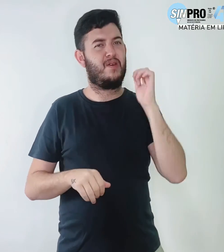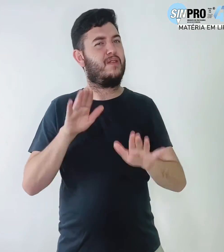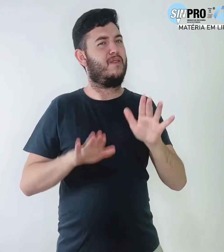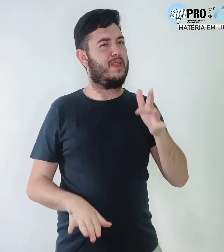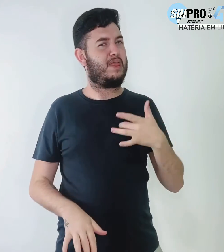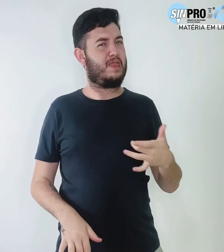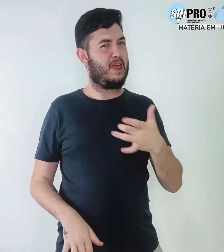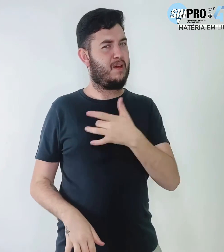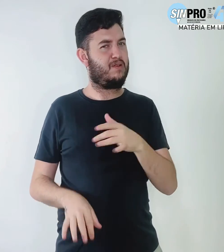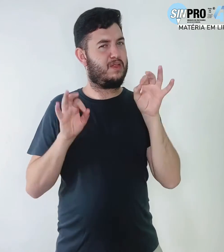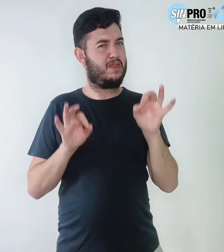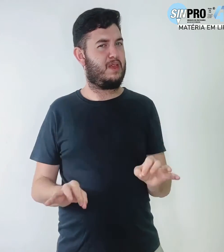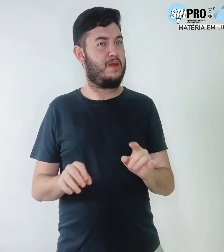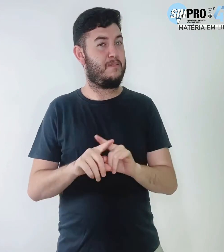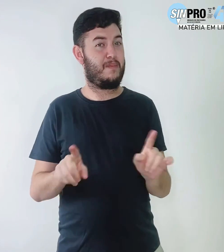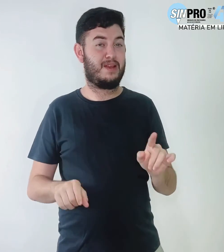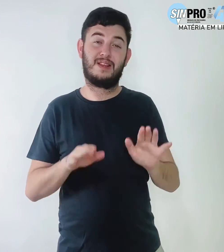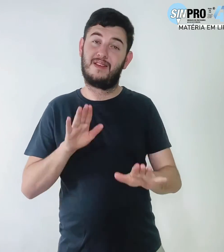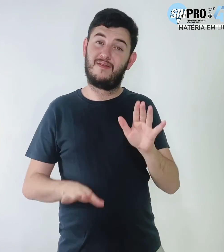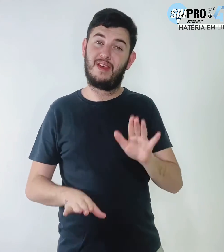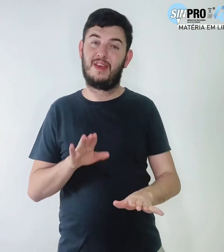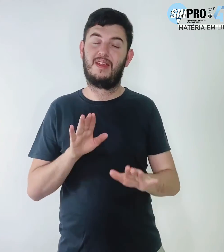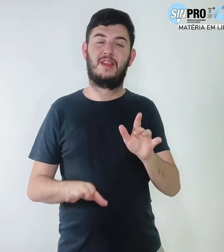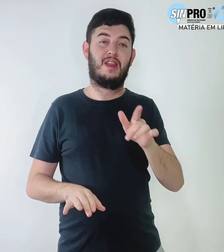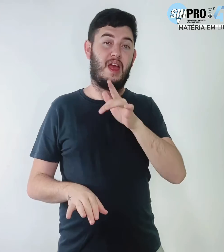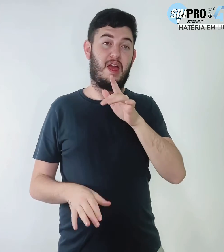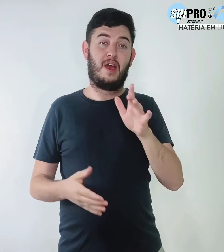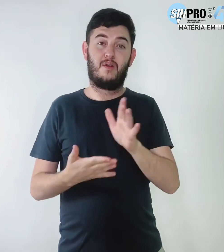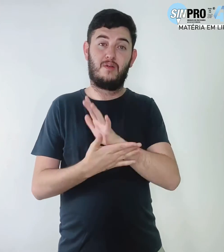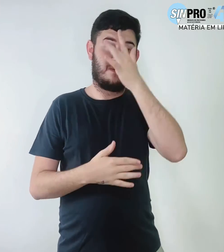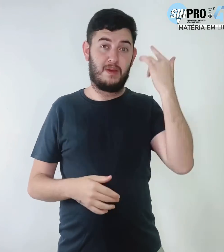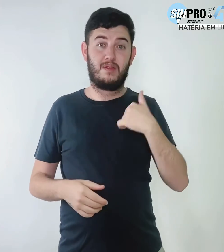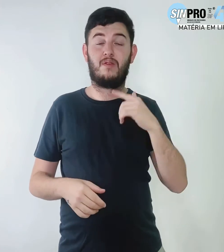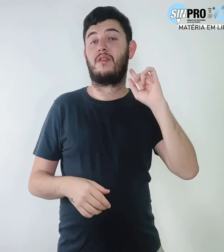saudáveis ainda, mas já estão transmitindo o vírus.